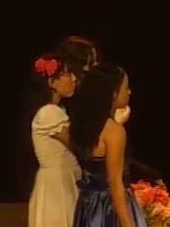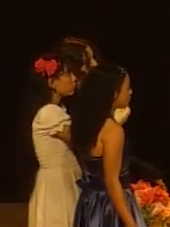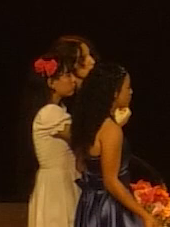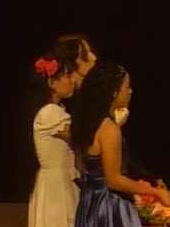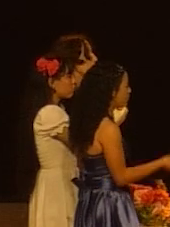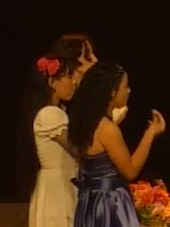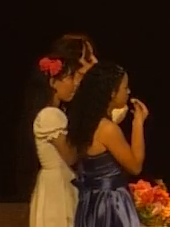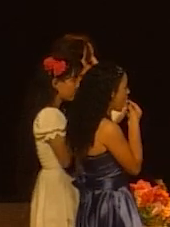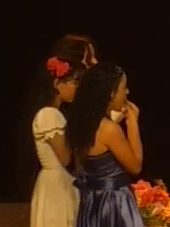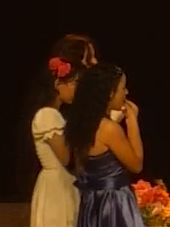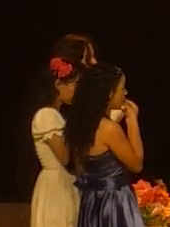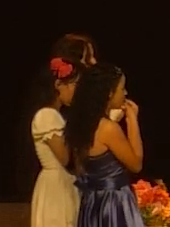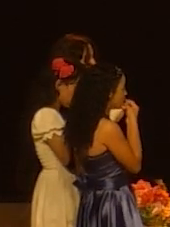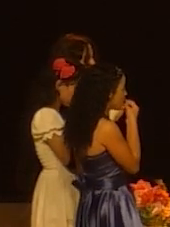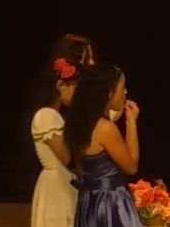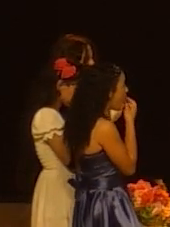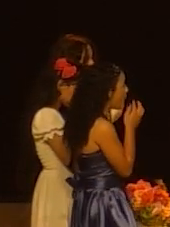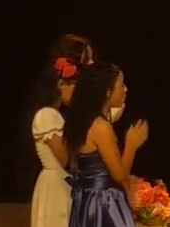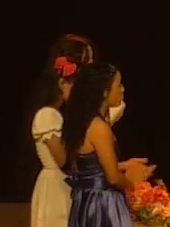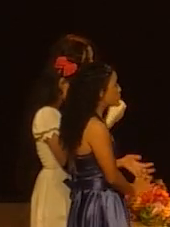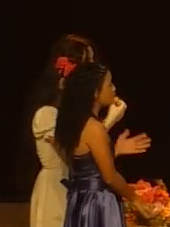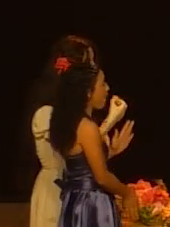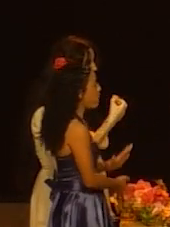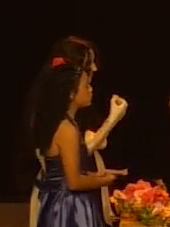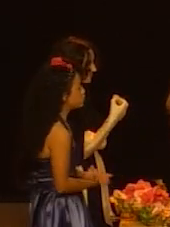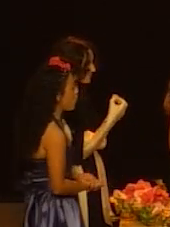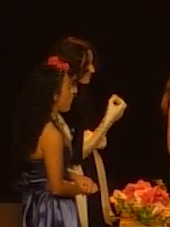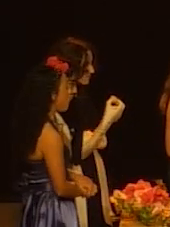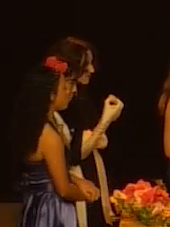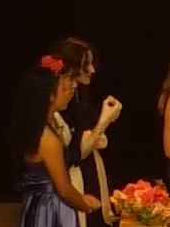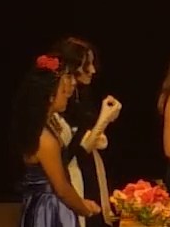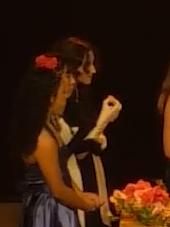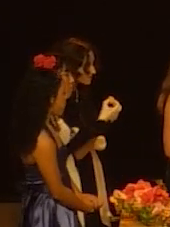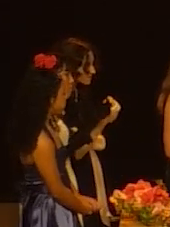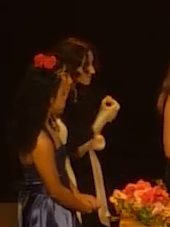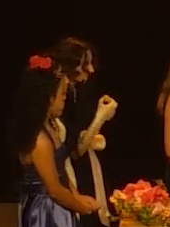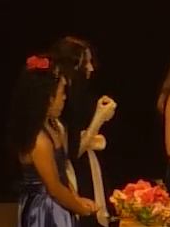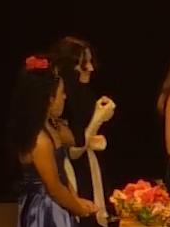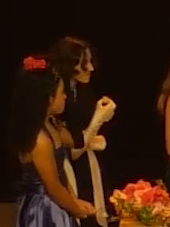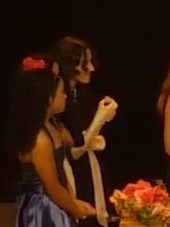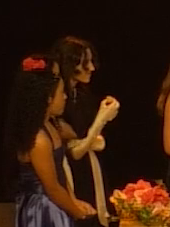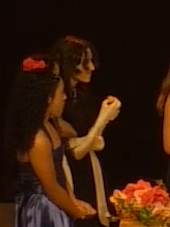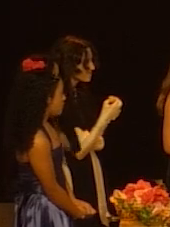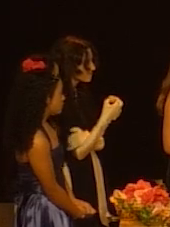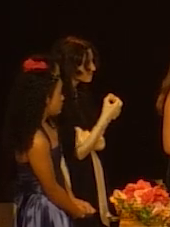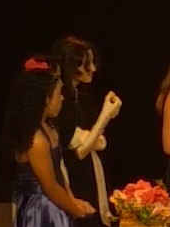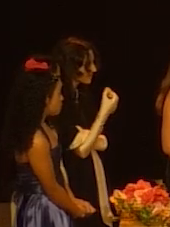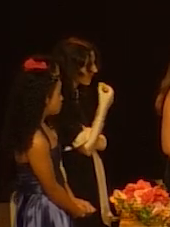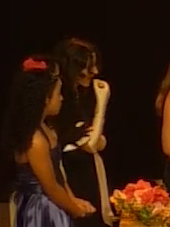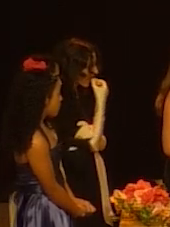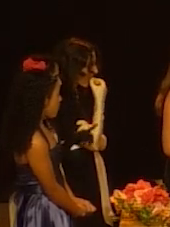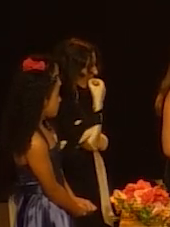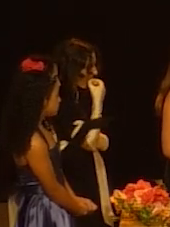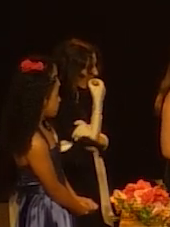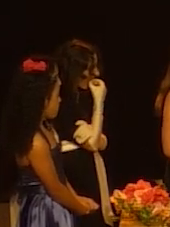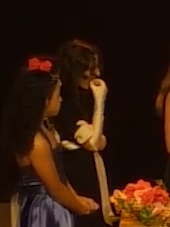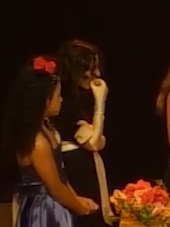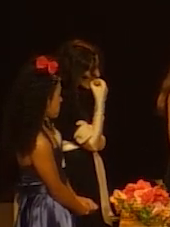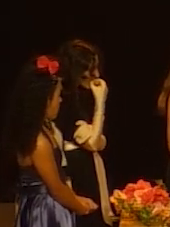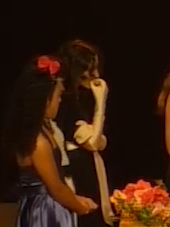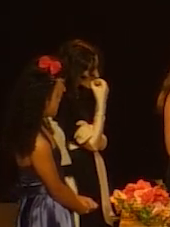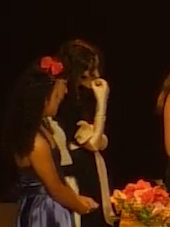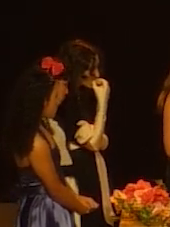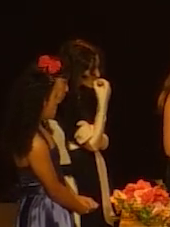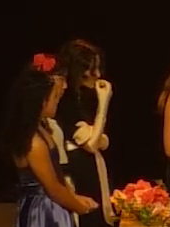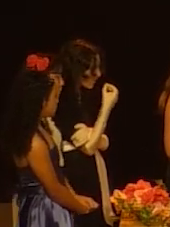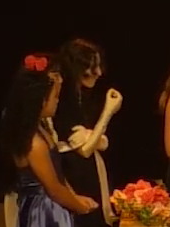guerra. Sei. Então, tu tem acertado o alvo? Quando? Nesses dias, ora. Onde? Você não